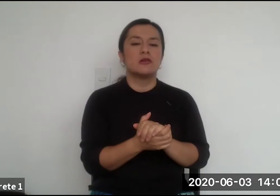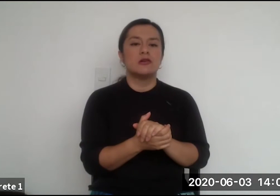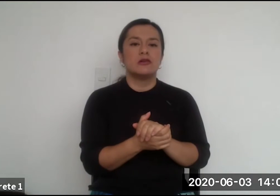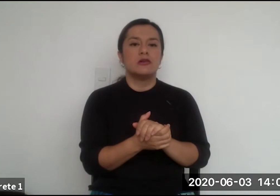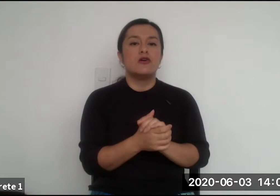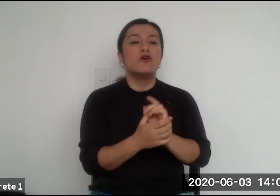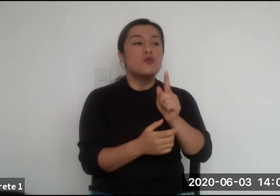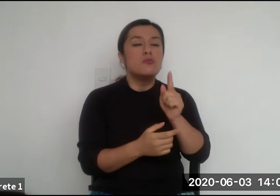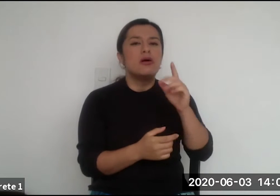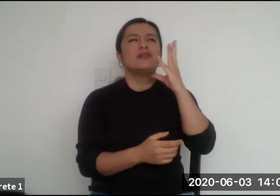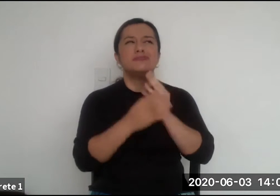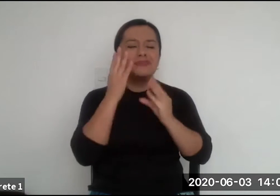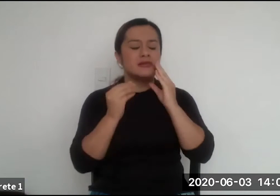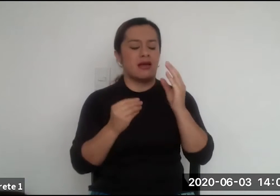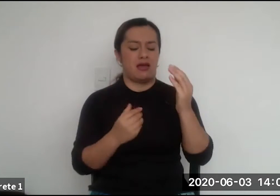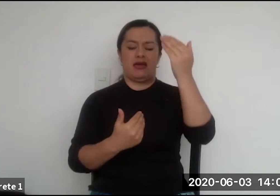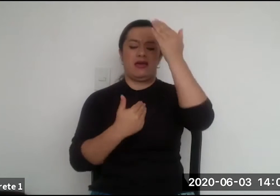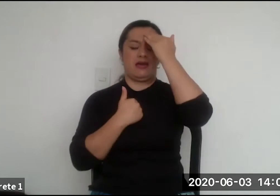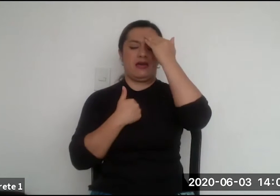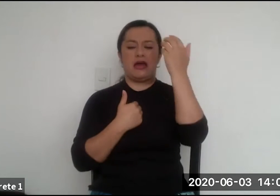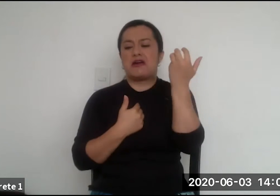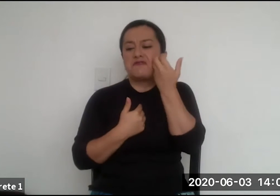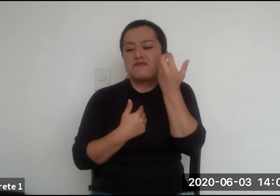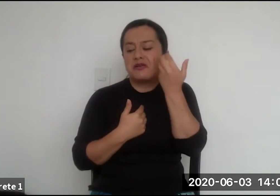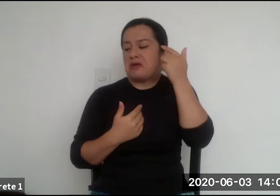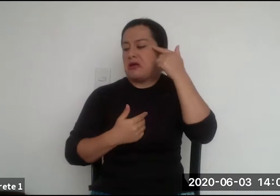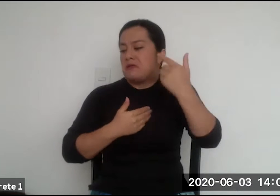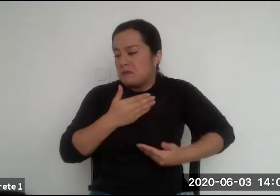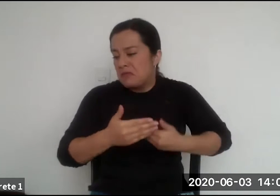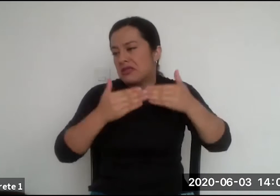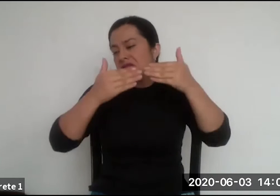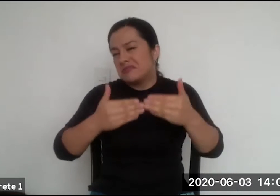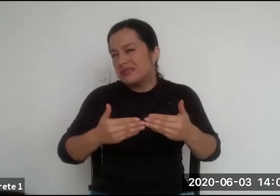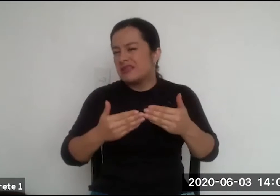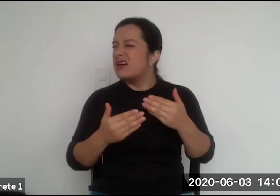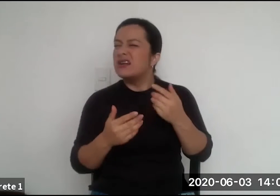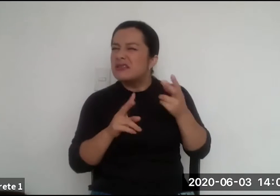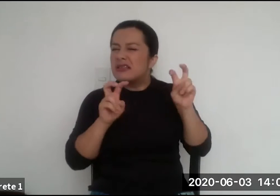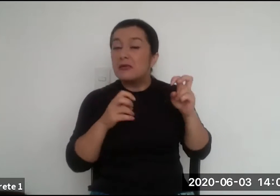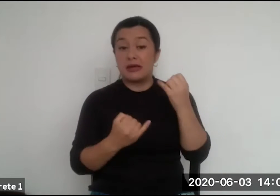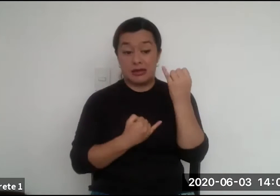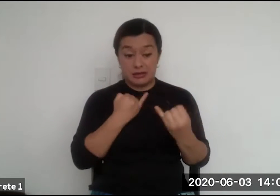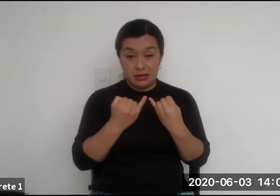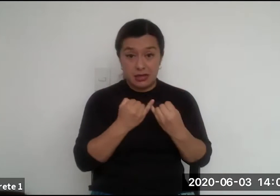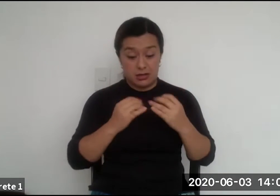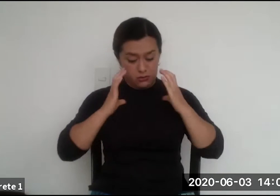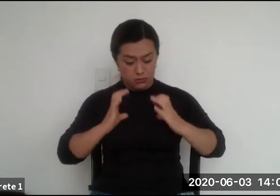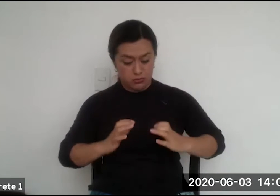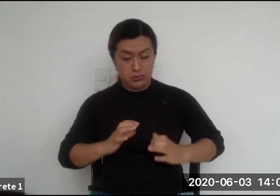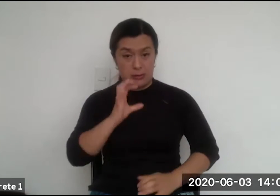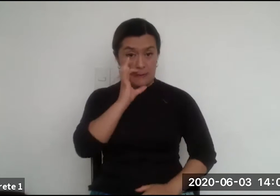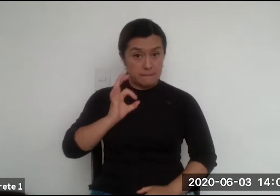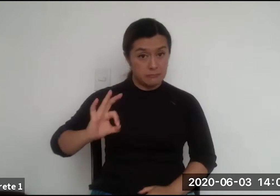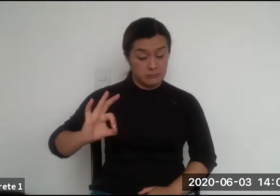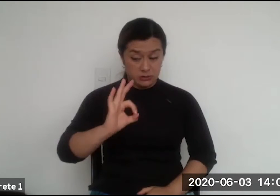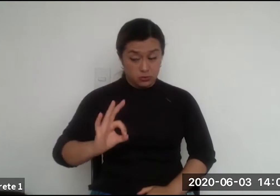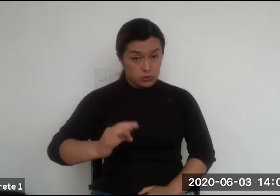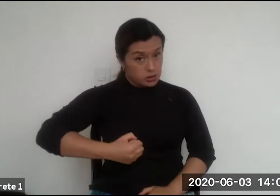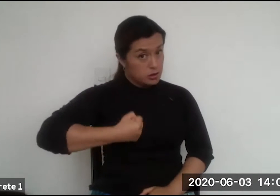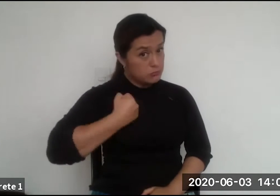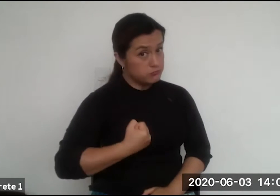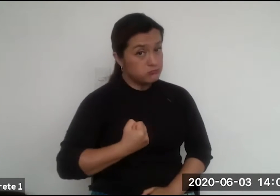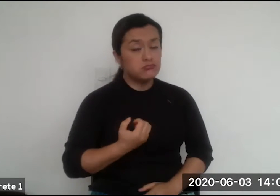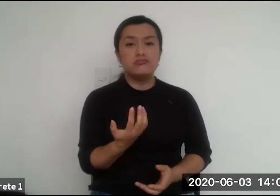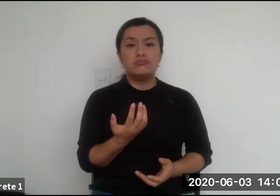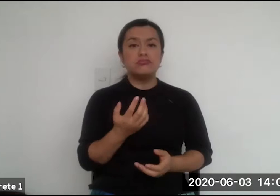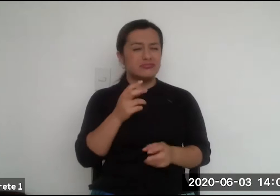con la enfermedad y la discapacidad, en la cual explora temas relacionados con la identidad, la corporalidad, la masculinidad y la sexualidad.